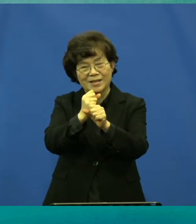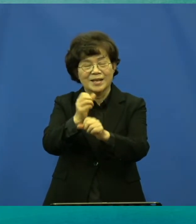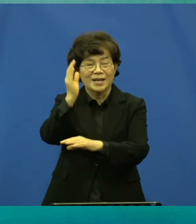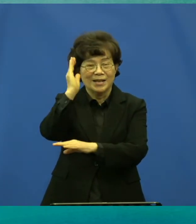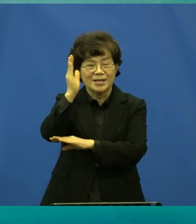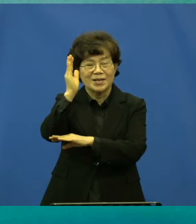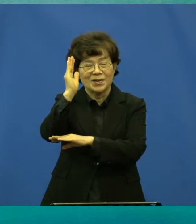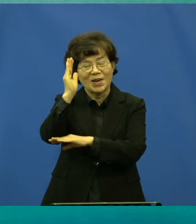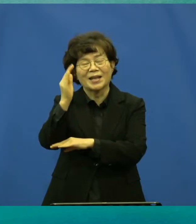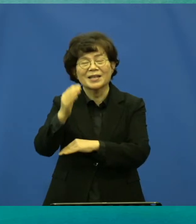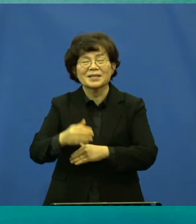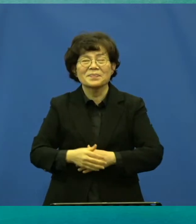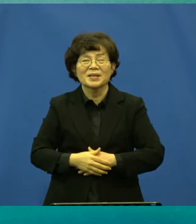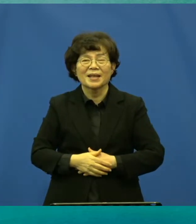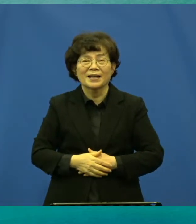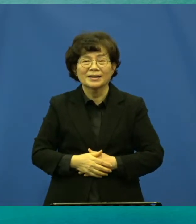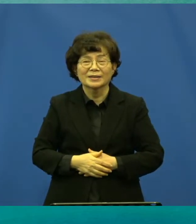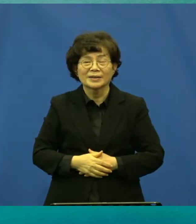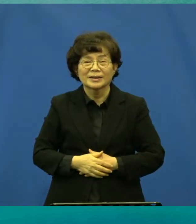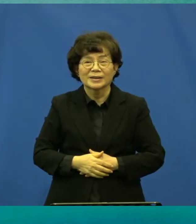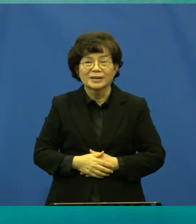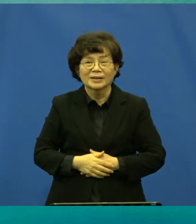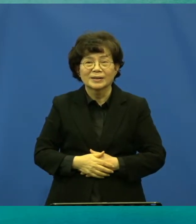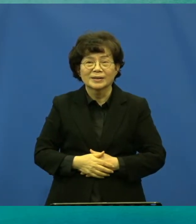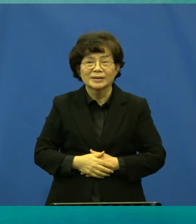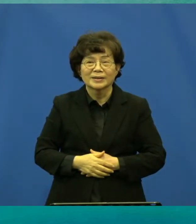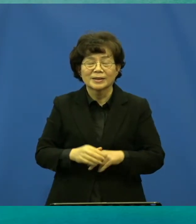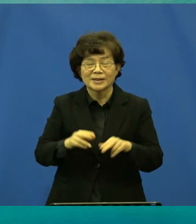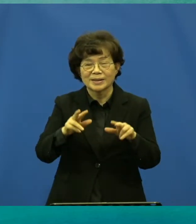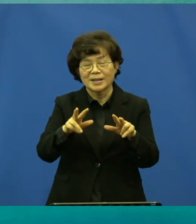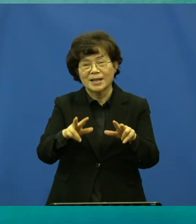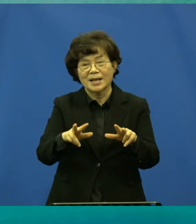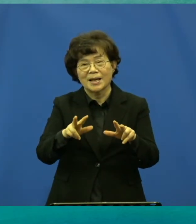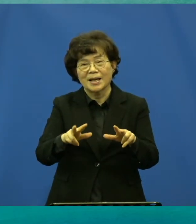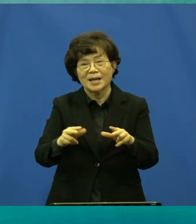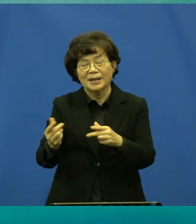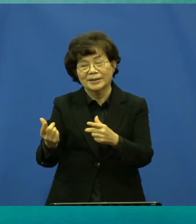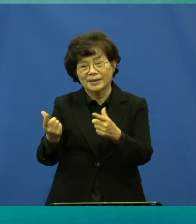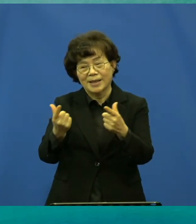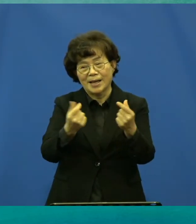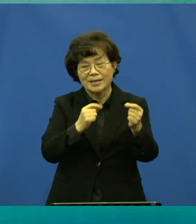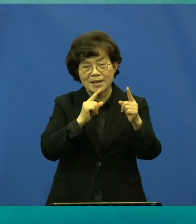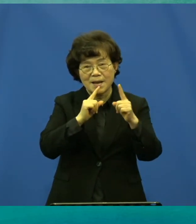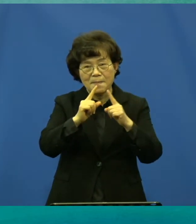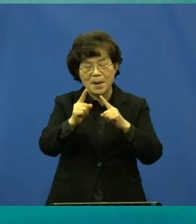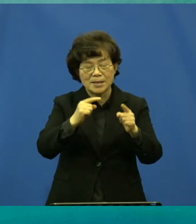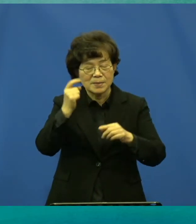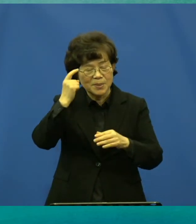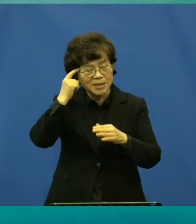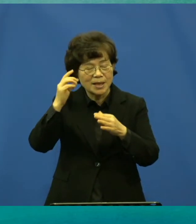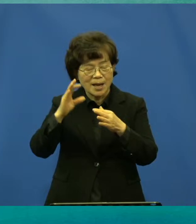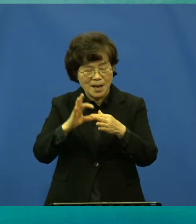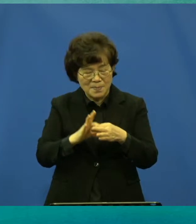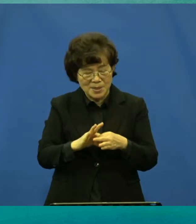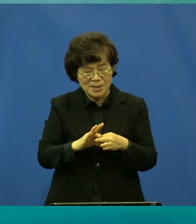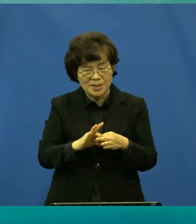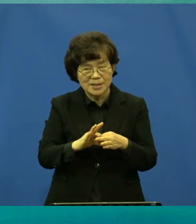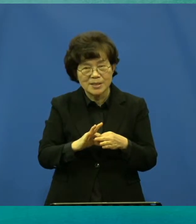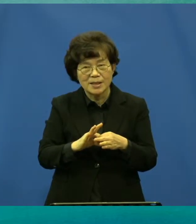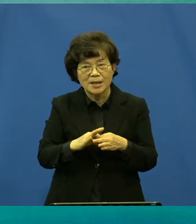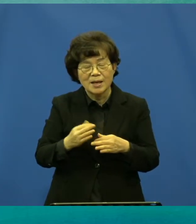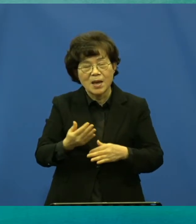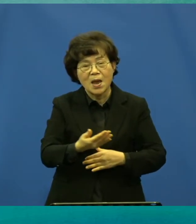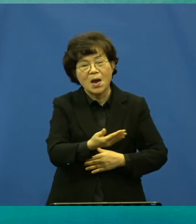마감하도록 그렇게 하겠습니다. 자, 우리 이제 함께 말씀을 생각하면서 좀